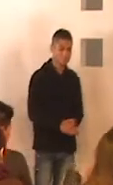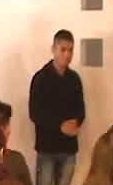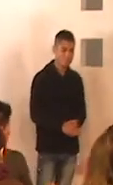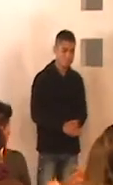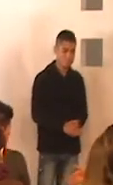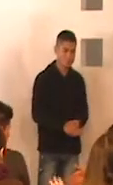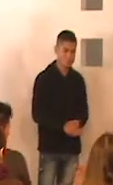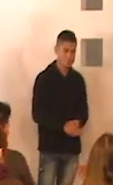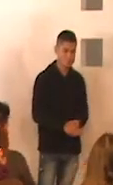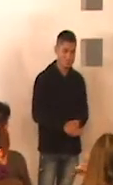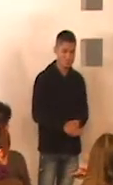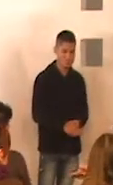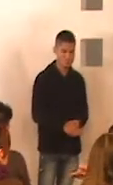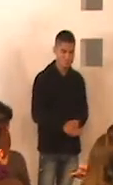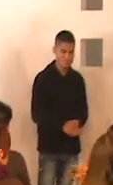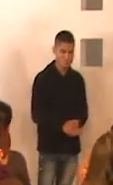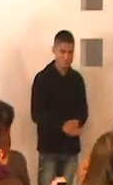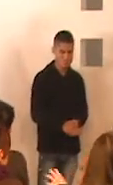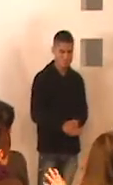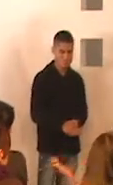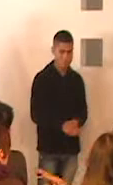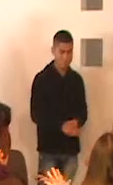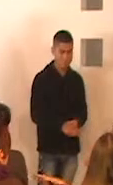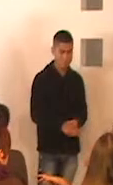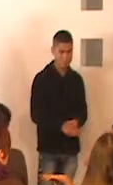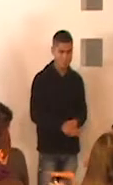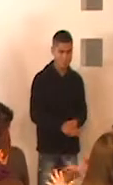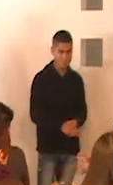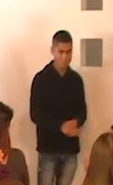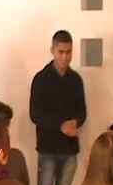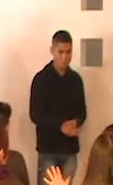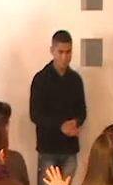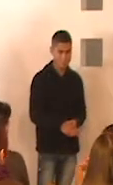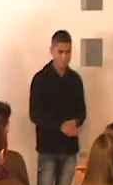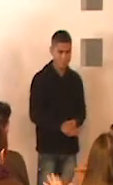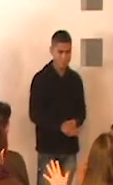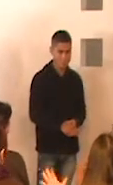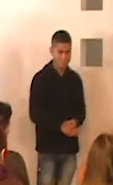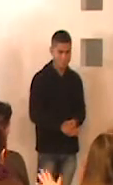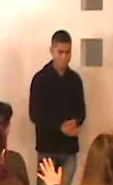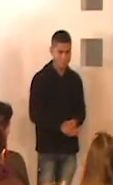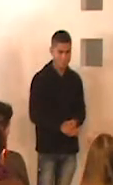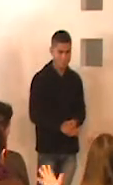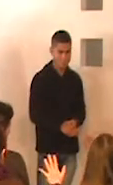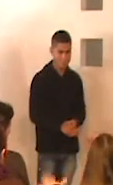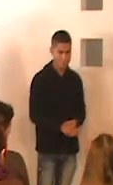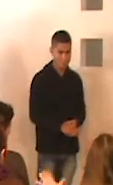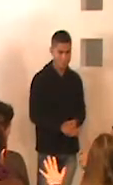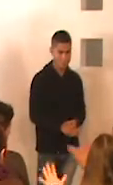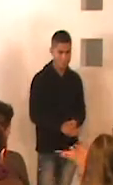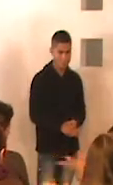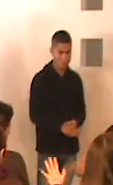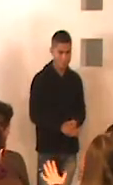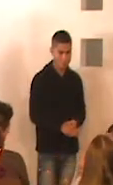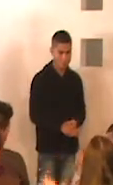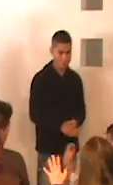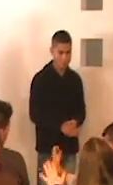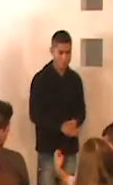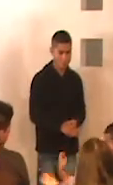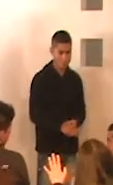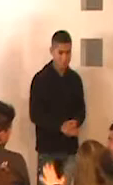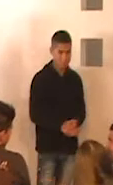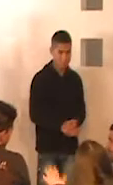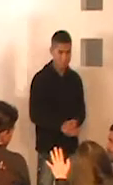la adaptación no solamente en la implementación de mecanismos de ayudas para el proceso